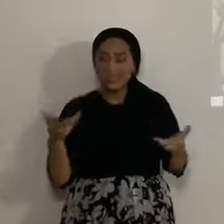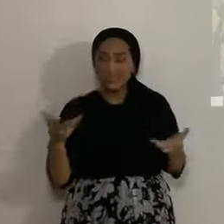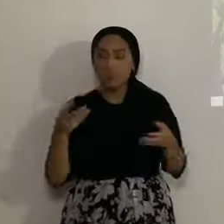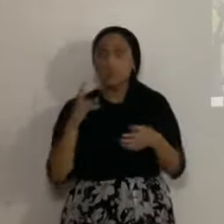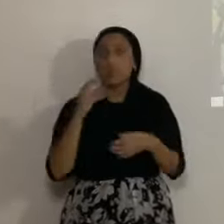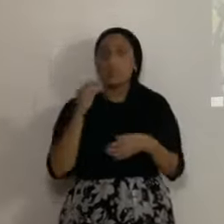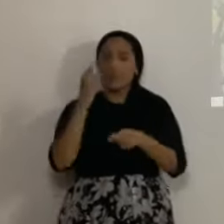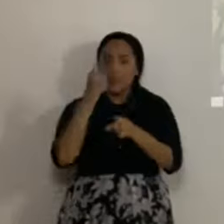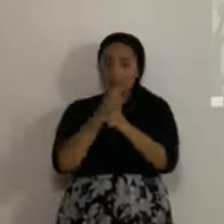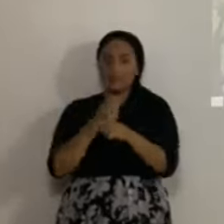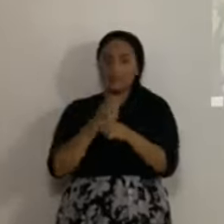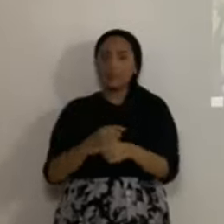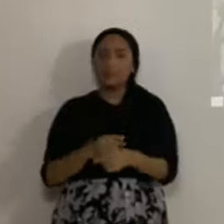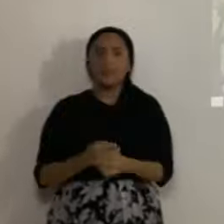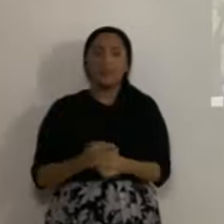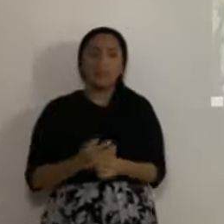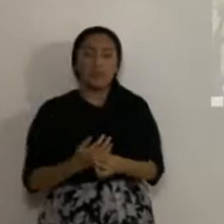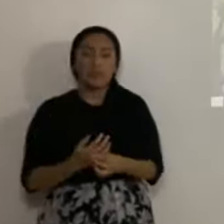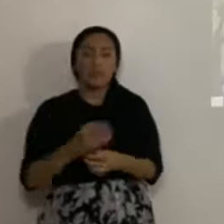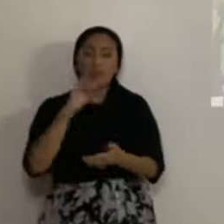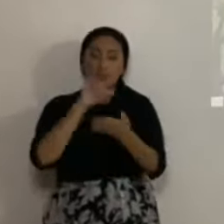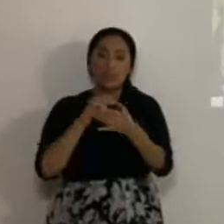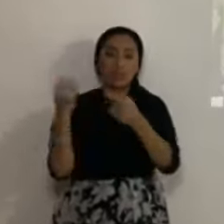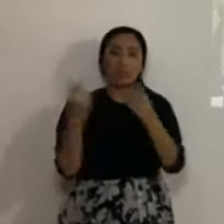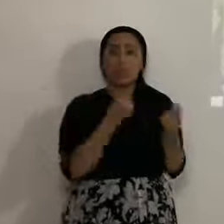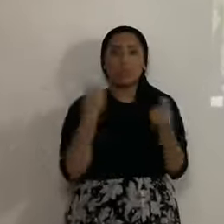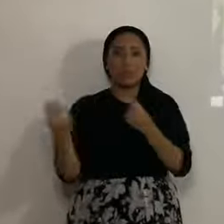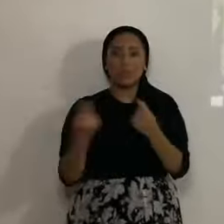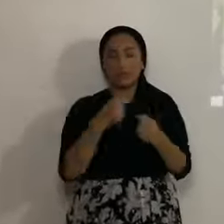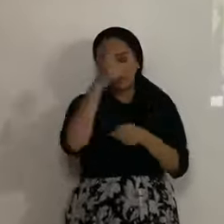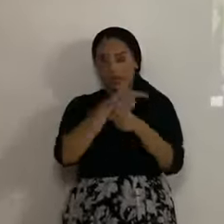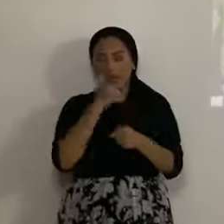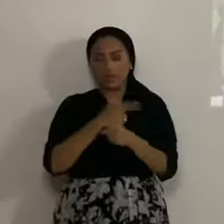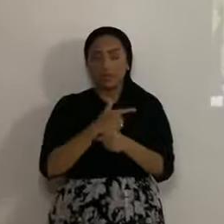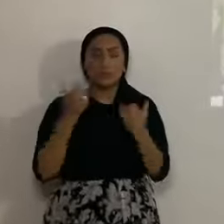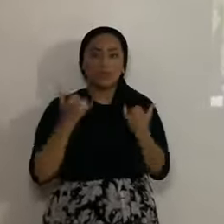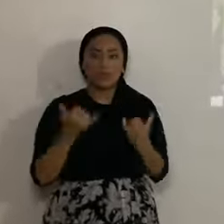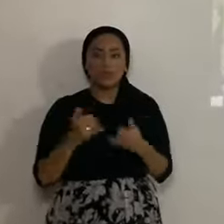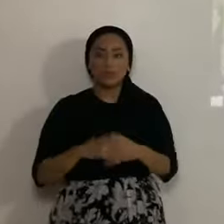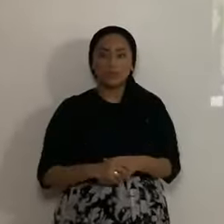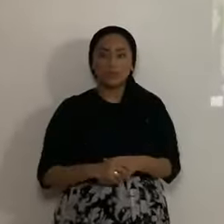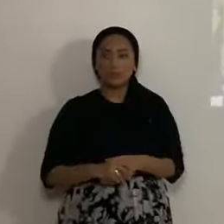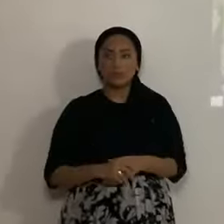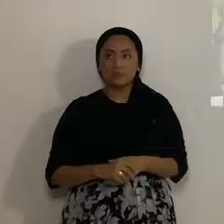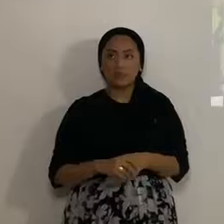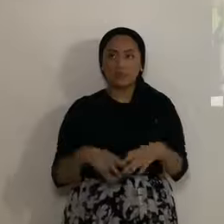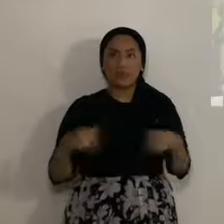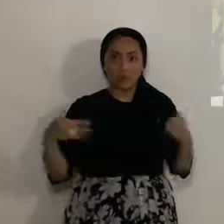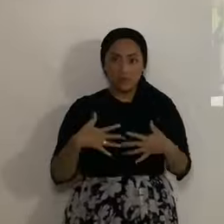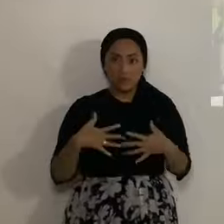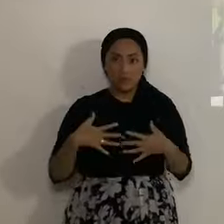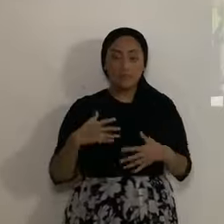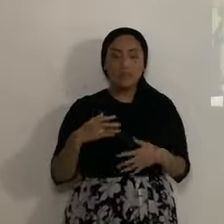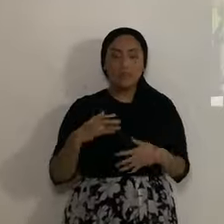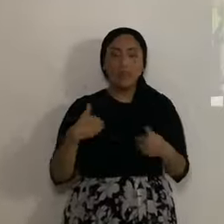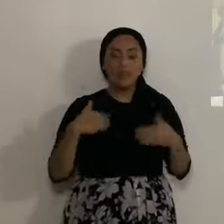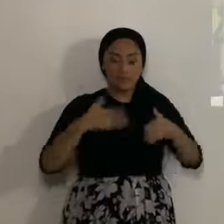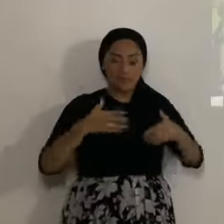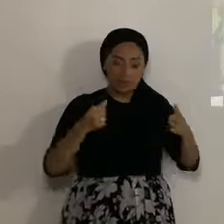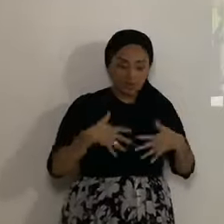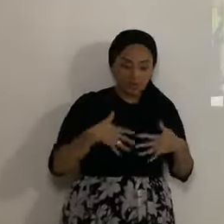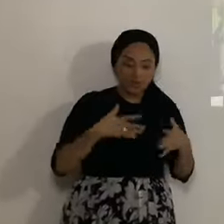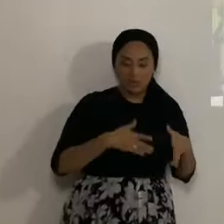Tremendo, ¿verdad? Esto opera así, hermanos. Ahora, el miedo, tenemos por un lado el